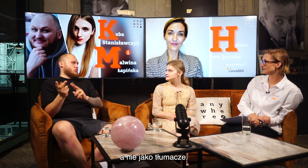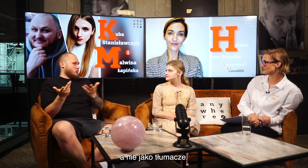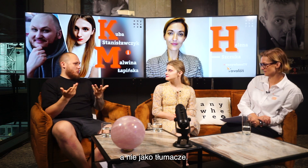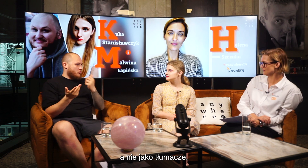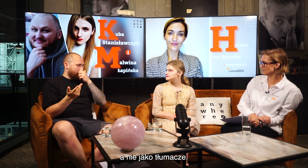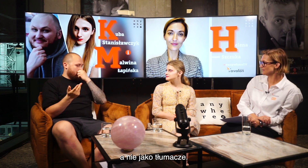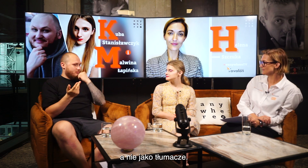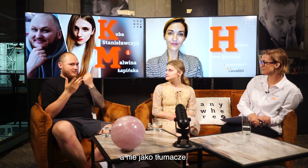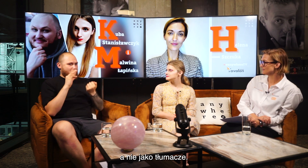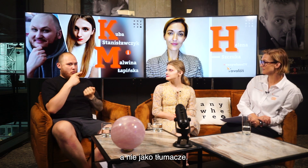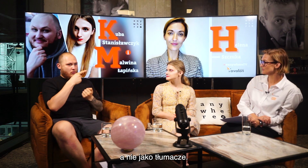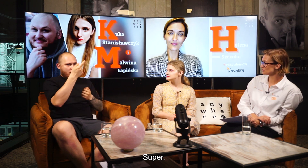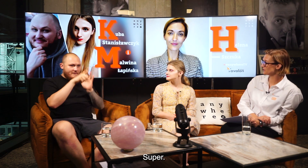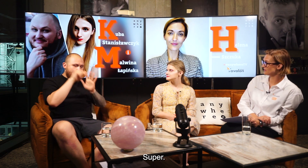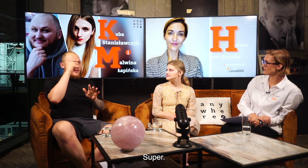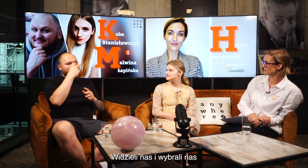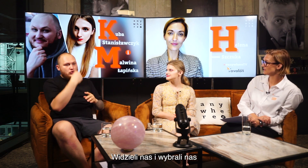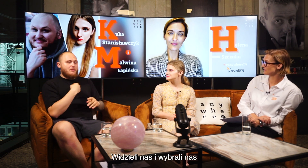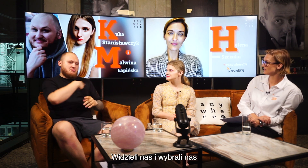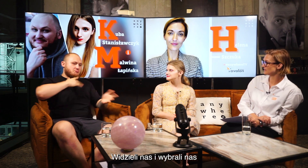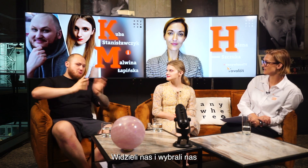jako tłumacze. Więc super.